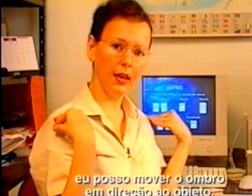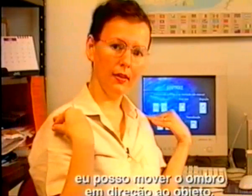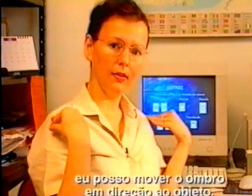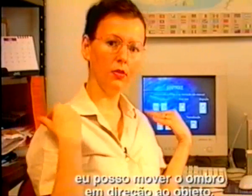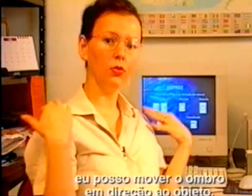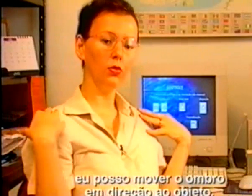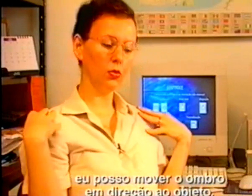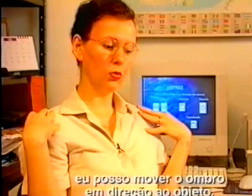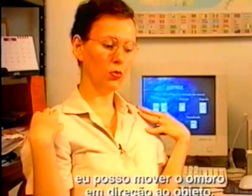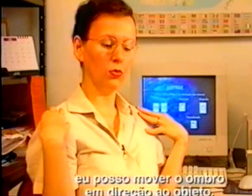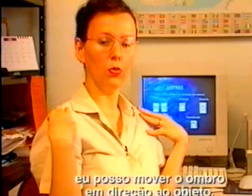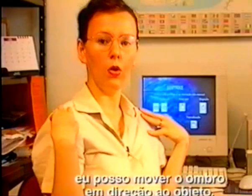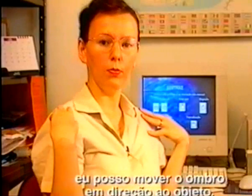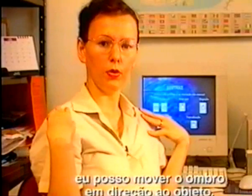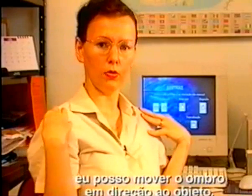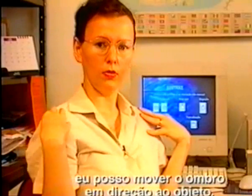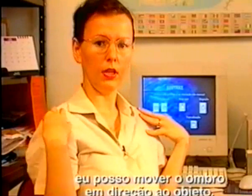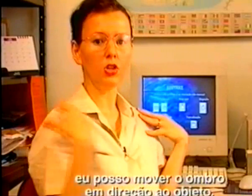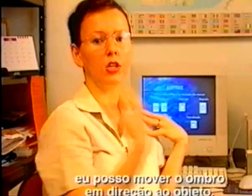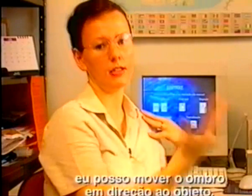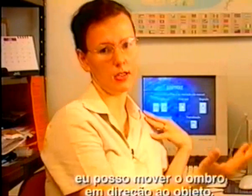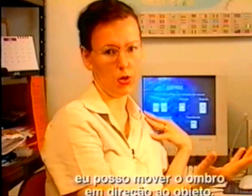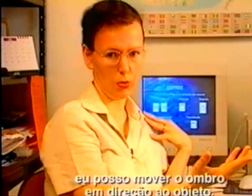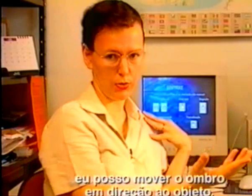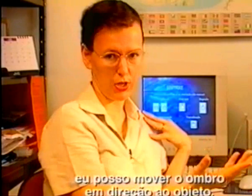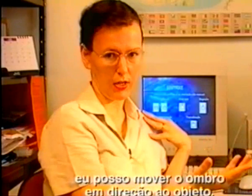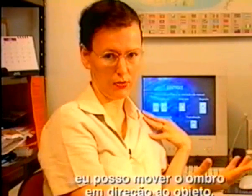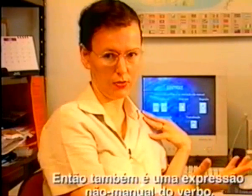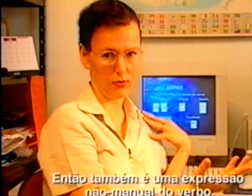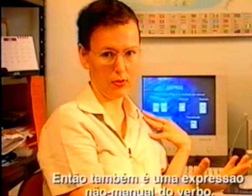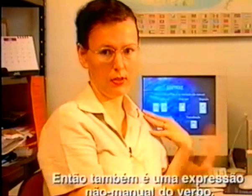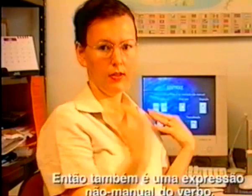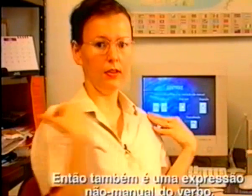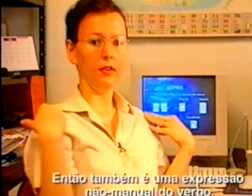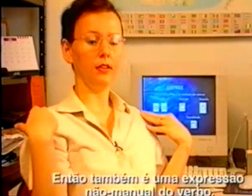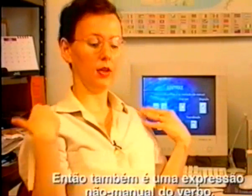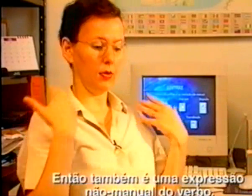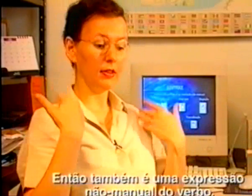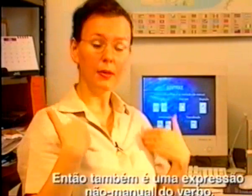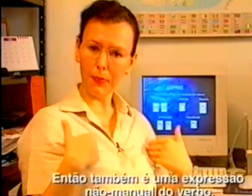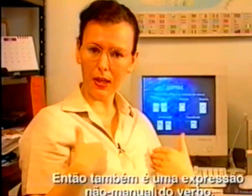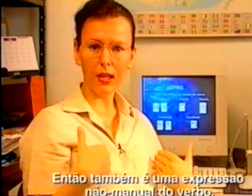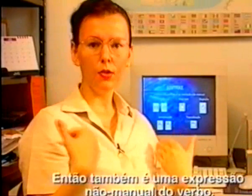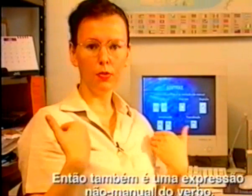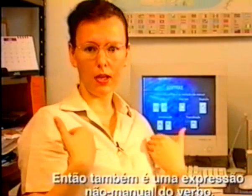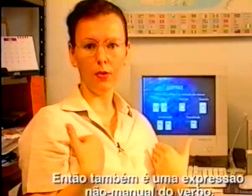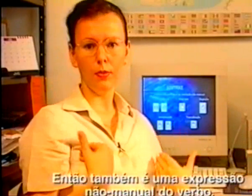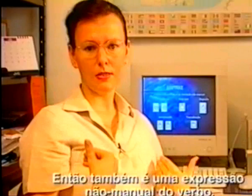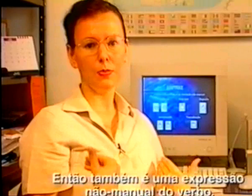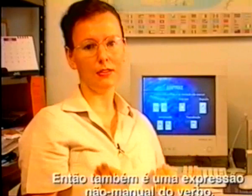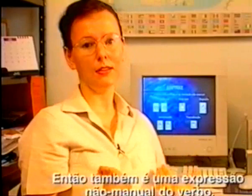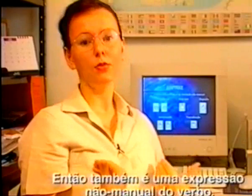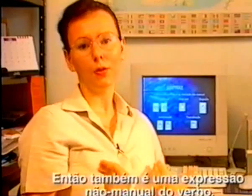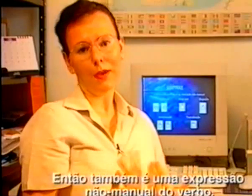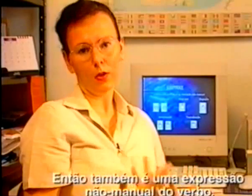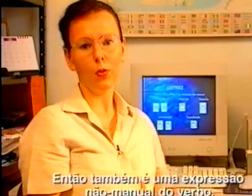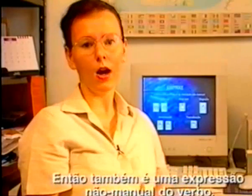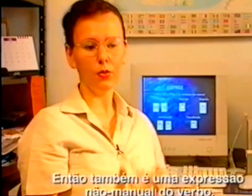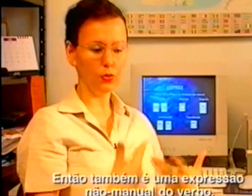mover o ombro em direção ao objeto. Então, também é uma expressão não manual